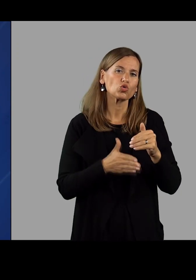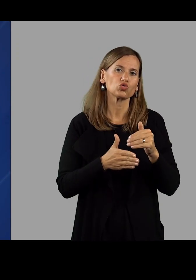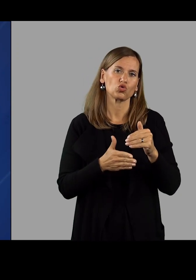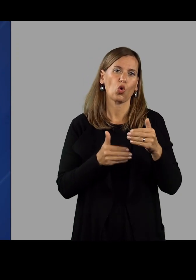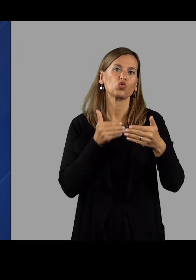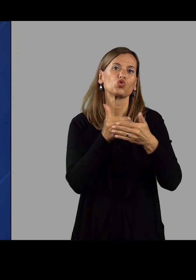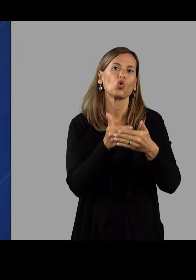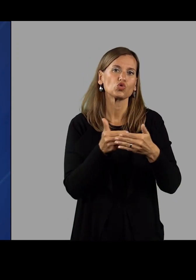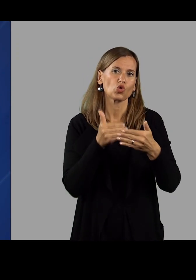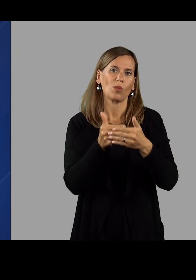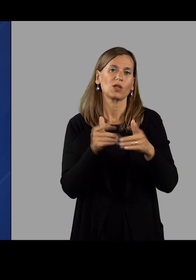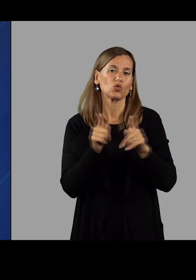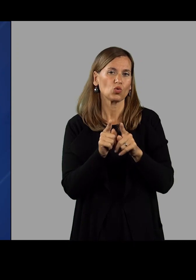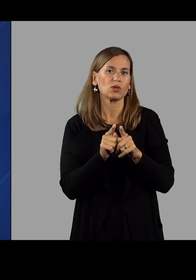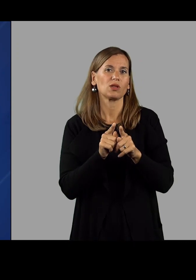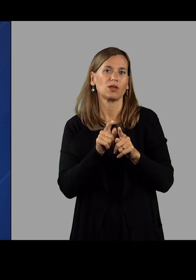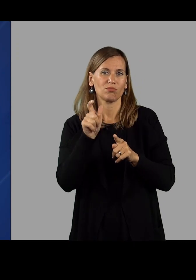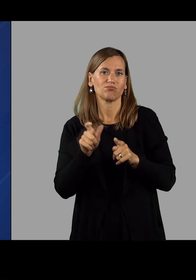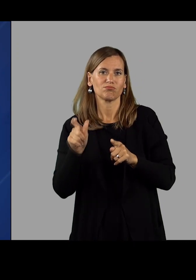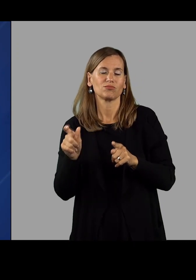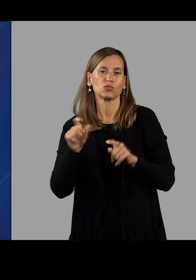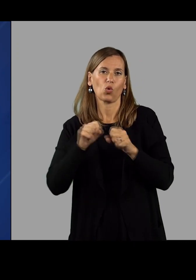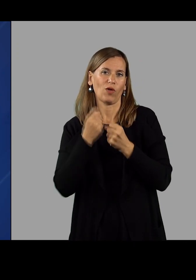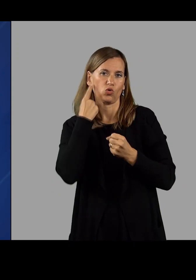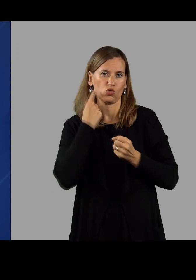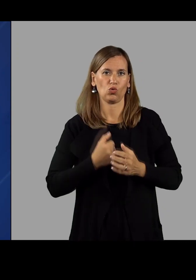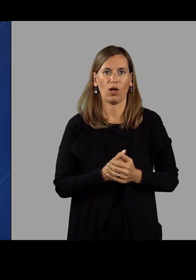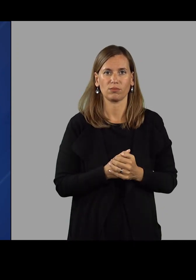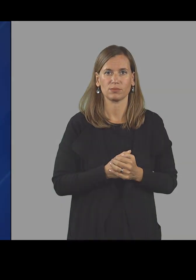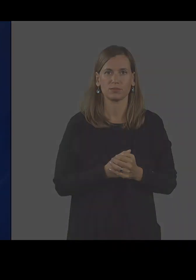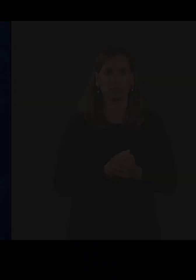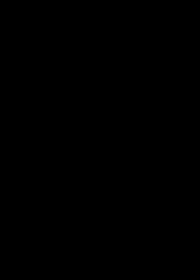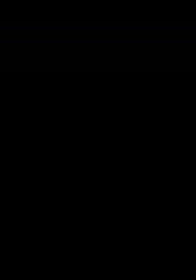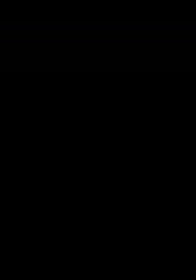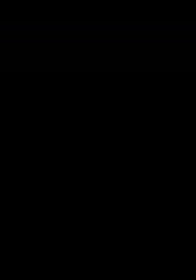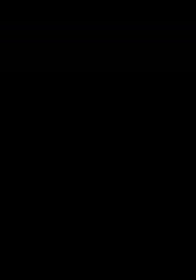končno dostopne tudi naši populaciji z okvaro sluha.